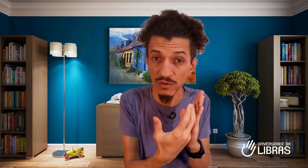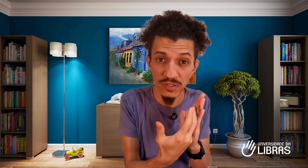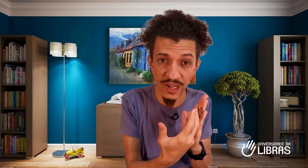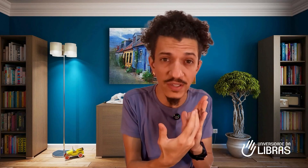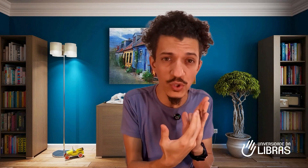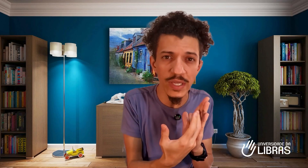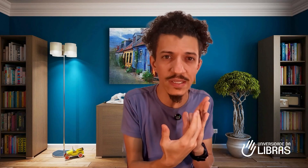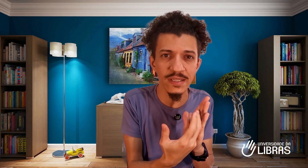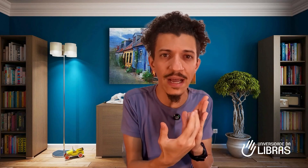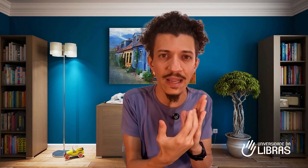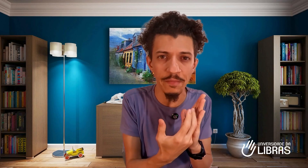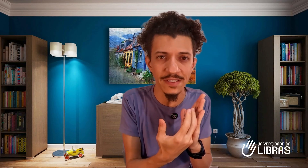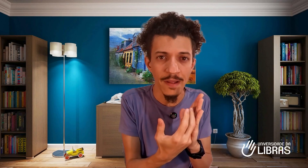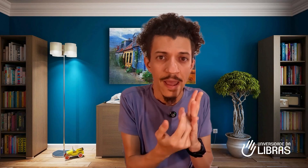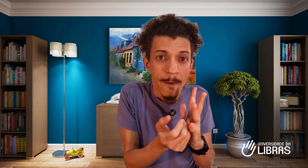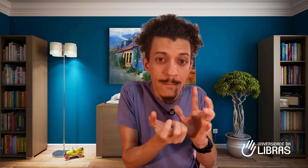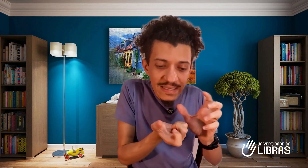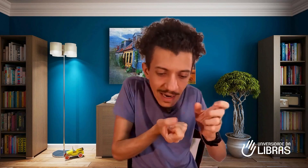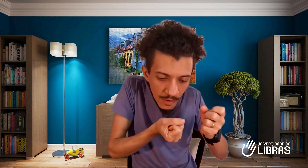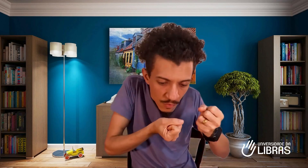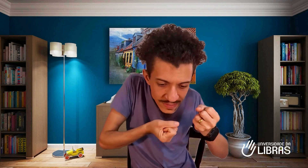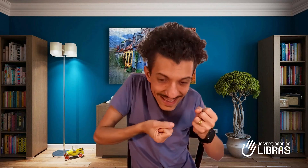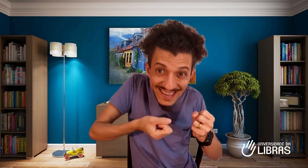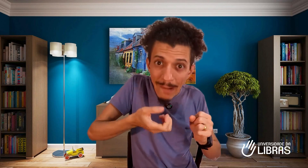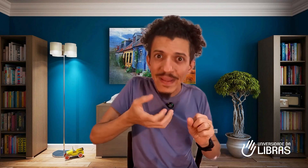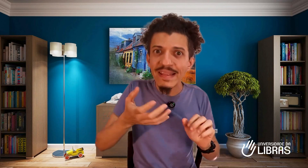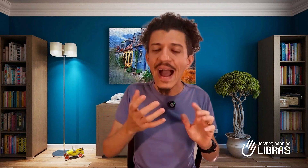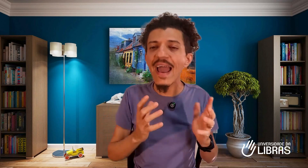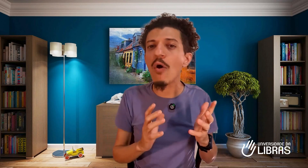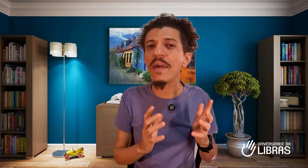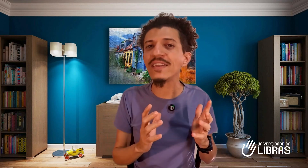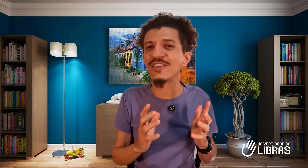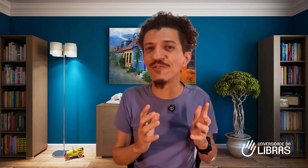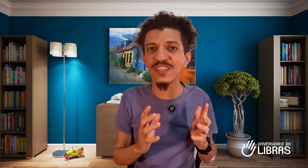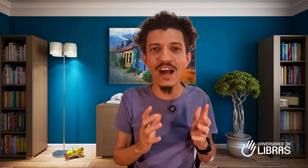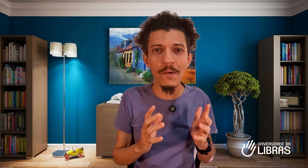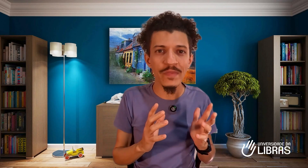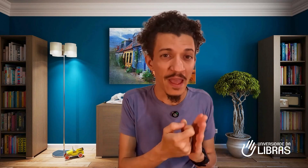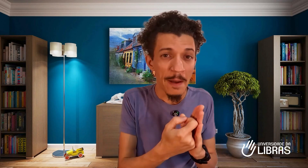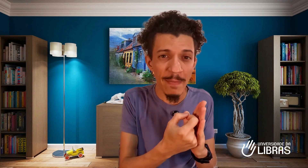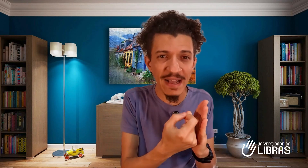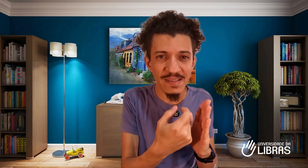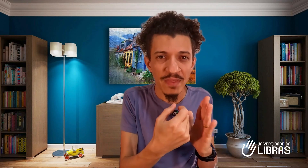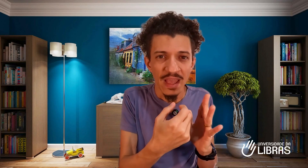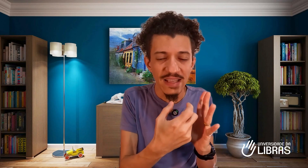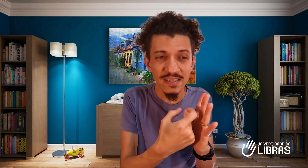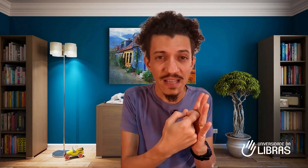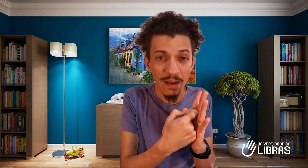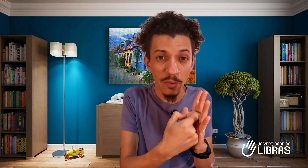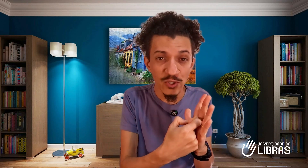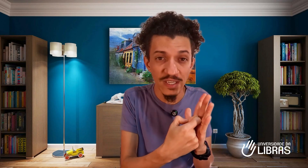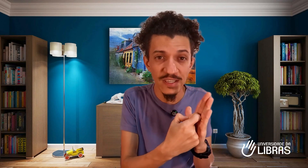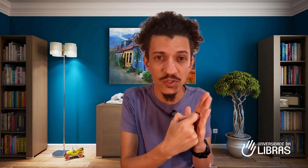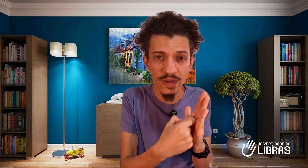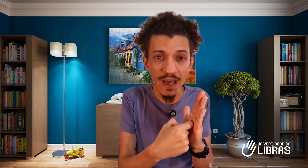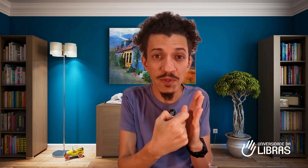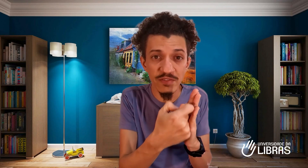ilustrações assim da Libras, mas ela não consegue captar realmente o sinal. Mas esses apostilas e dicionários muitas vezes